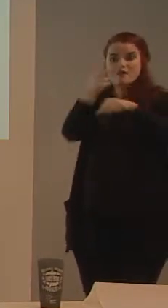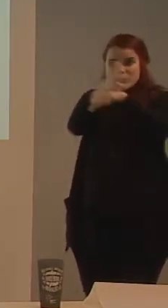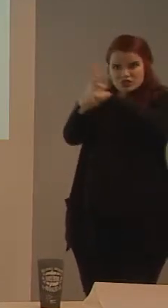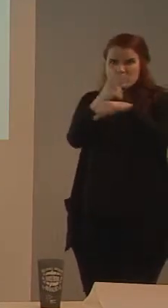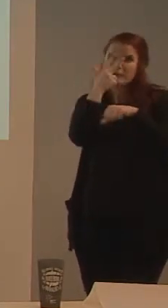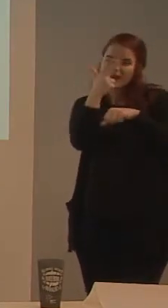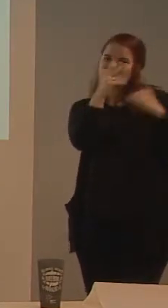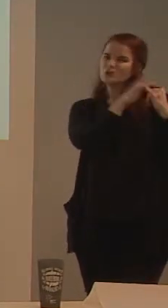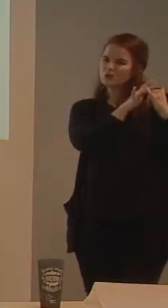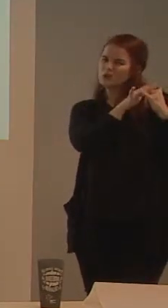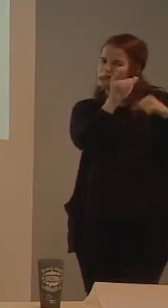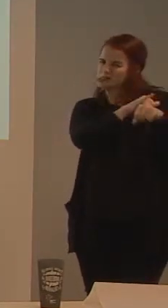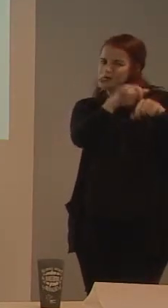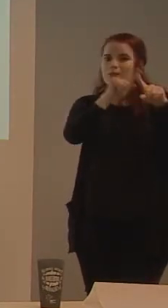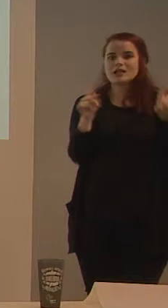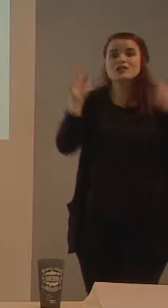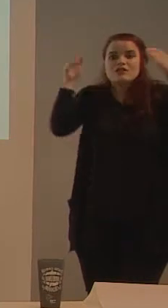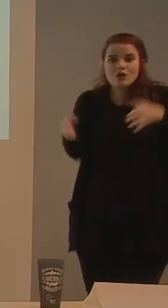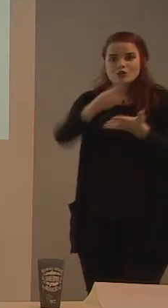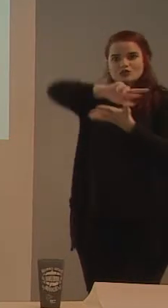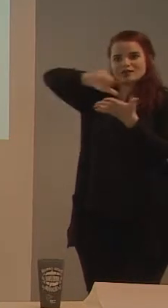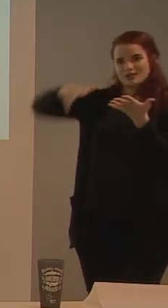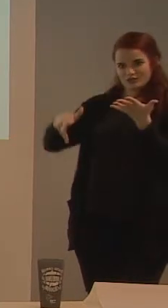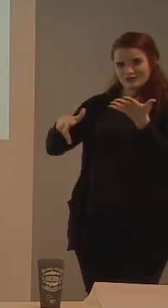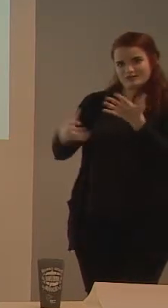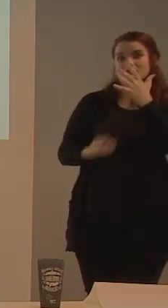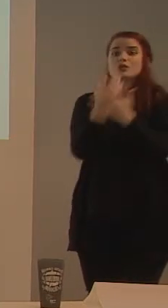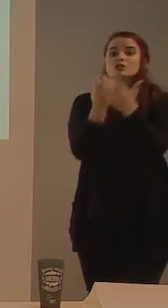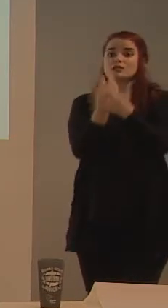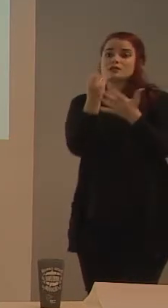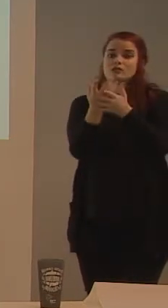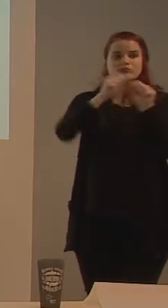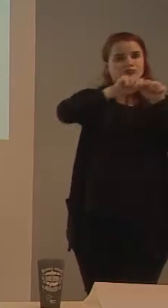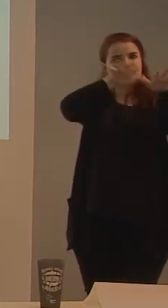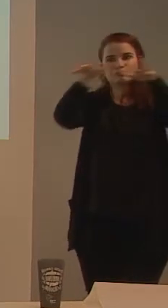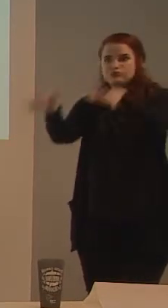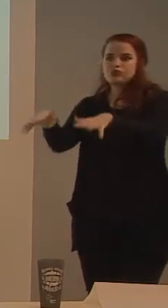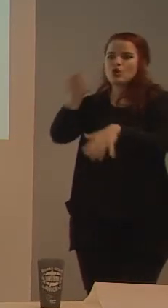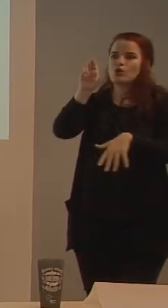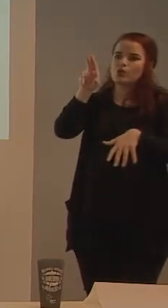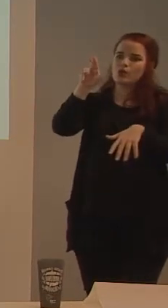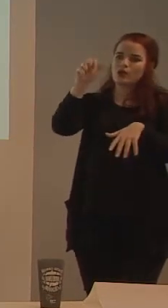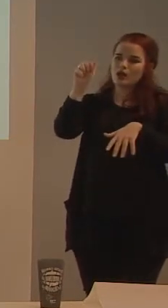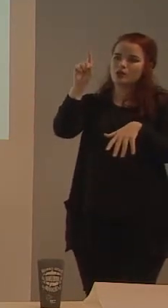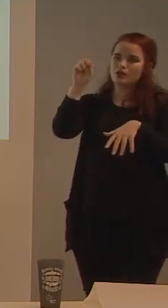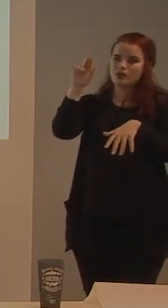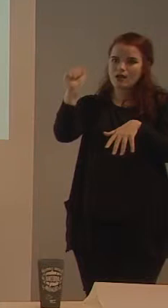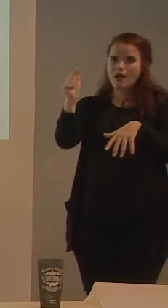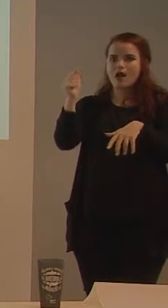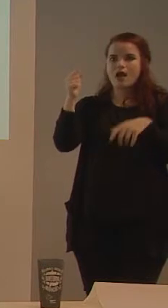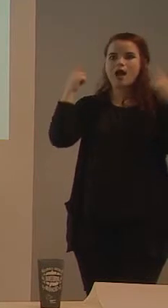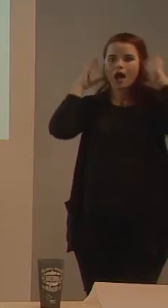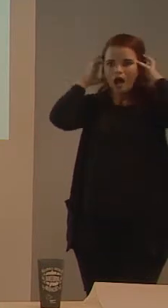YouTube, mas com foco na diversidade. A gente trabalha com a produção, distribuição e curadoria de conteúdo audiovisual. A